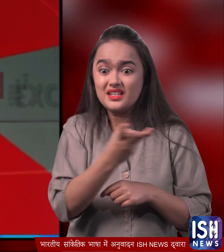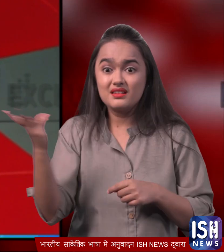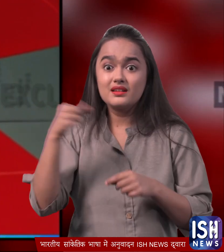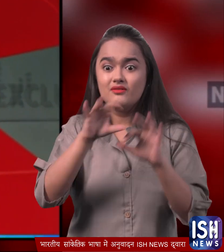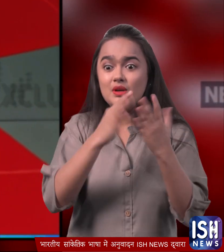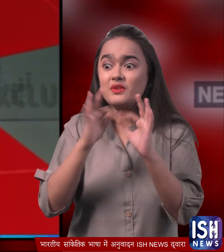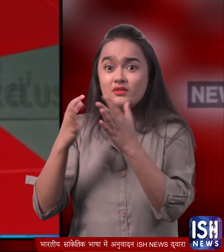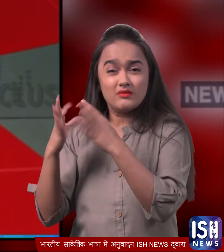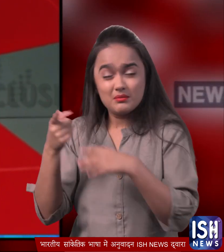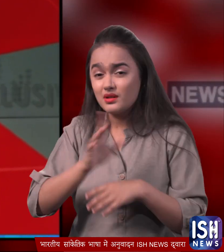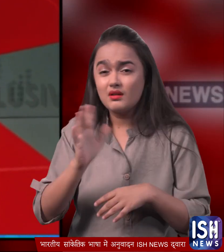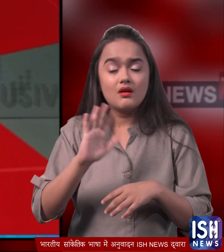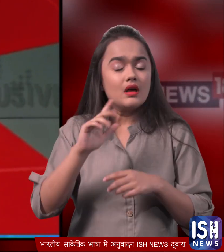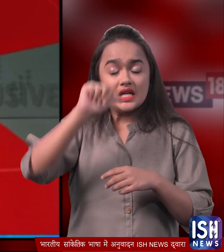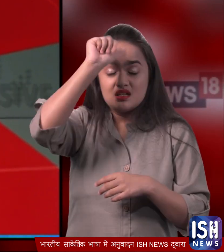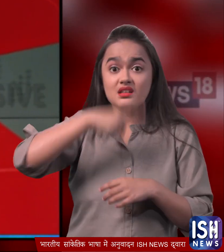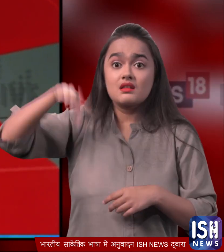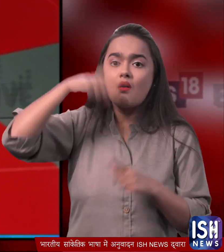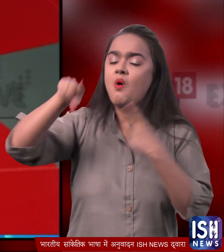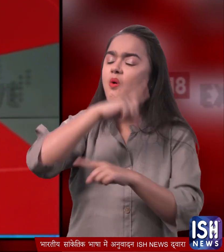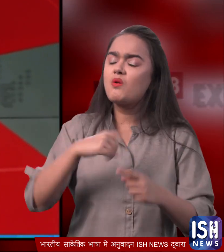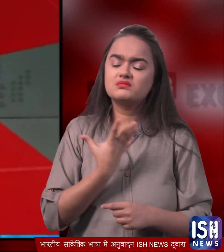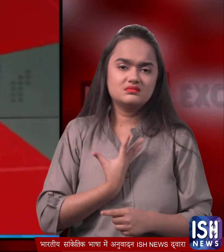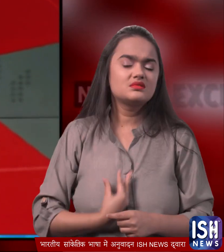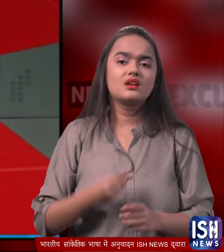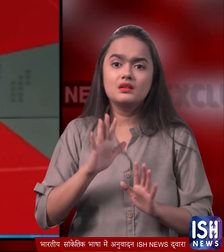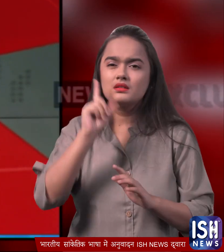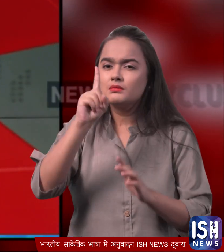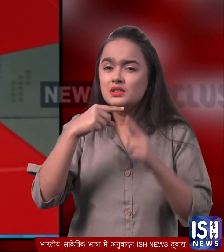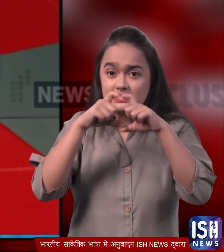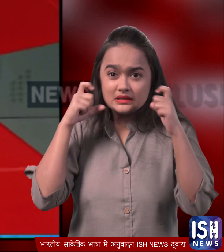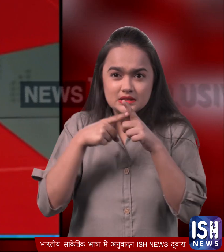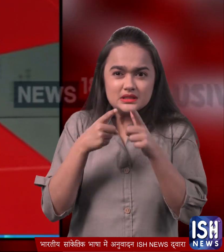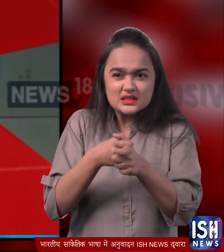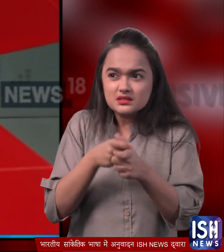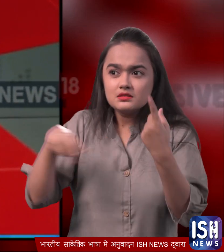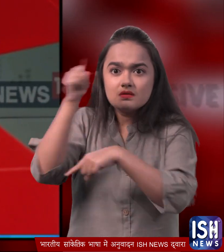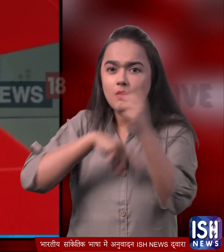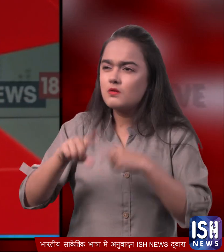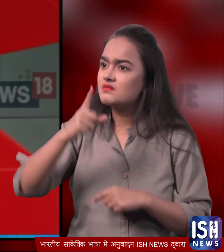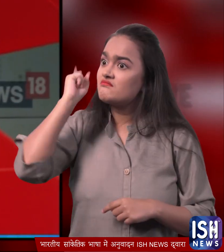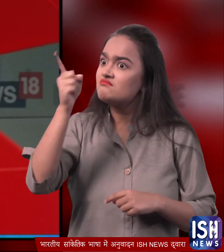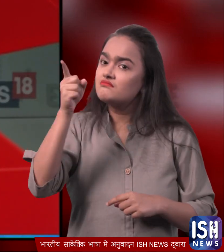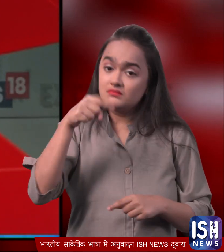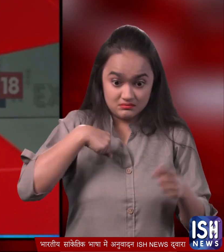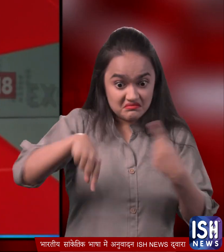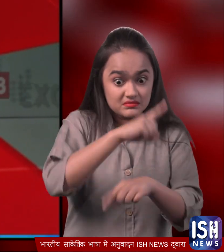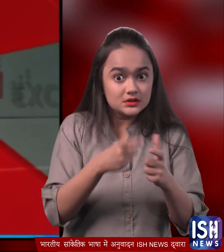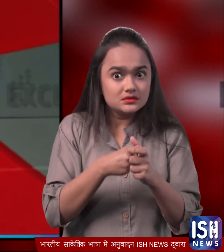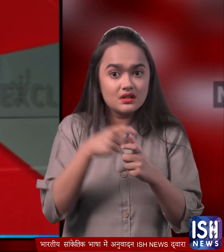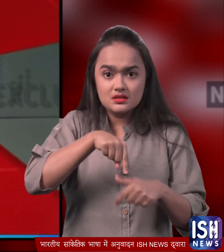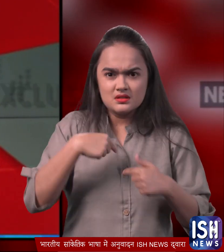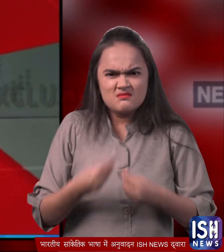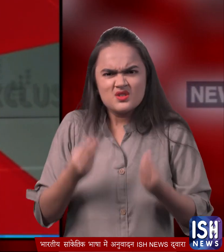के तीनों जवानों के परिवार के लोग ही नहीं बल्कि पूरा देश मातम में तो डूबा, लेकिन आतंकवादियों और उनके आकाओं को सबक सिखाने का